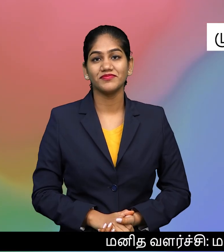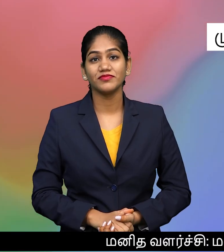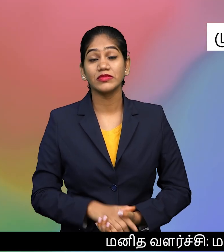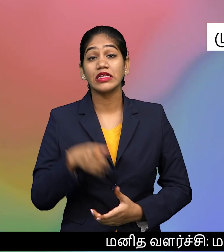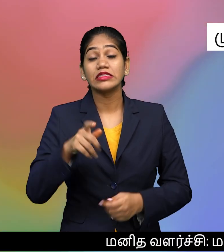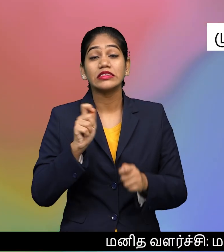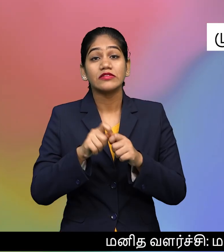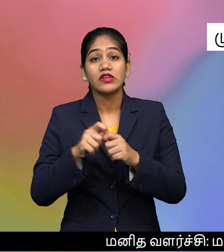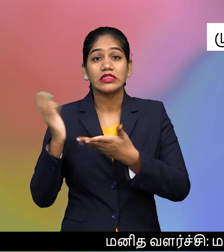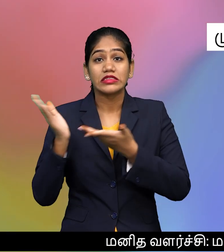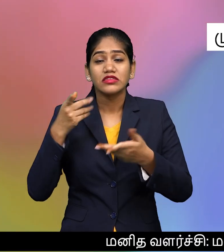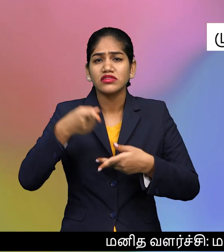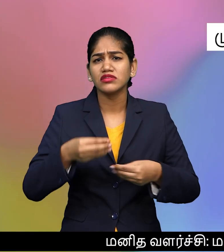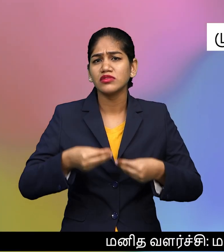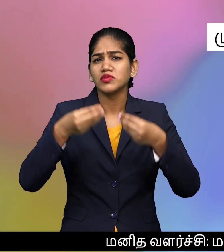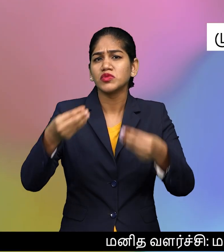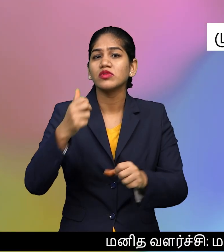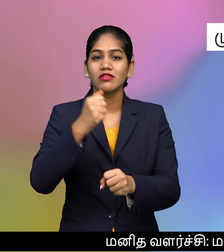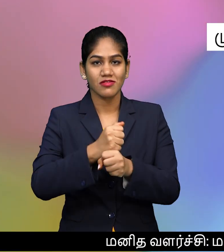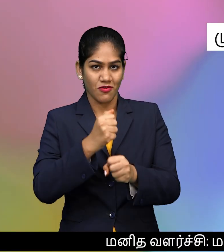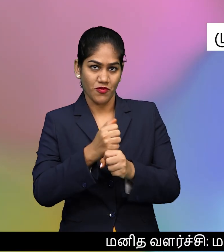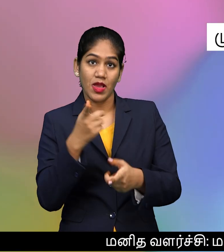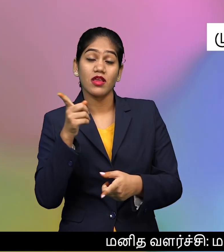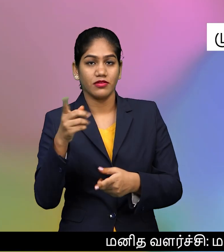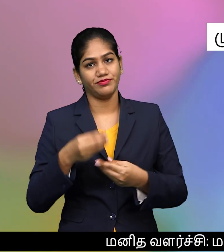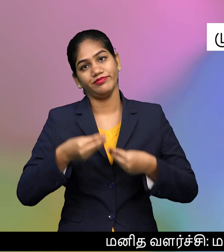மனித வளர்ச்சி, மனித திறன்களின் விரிவாக்கம்.